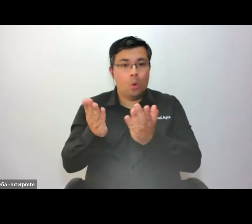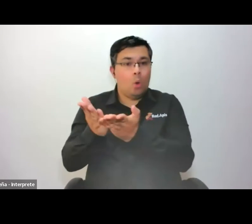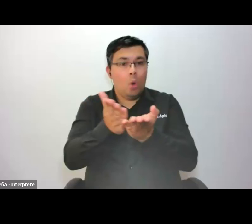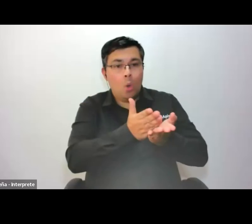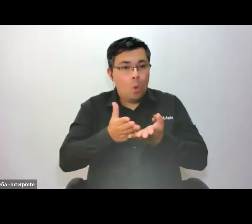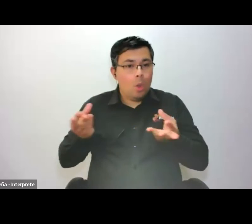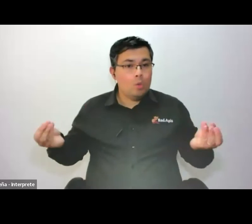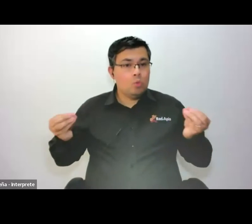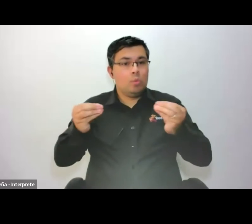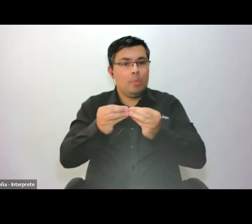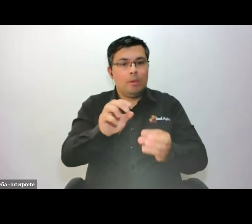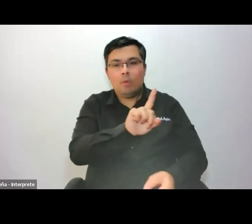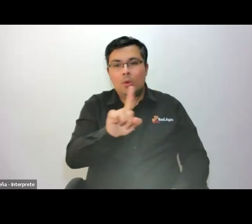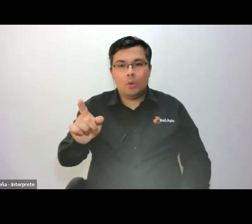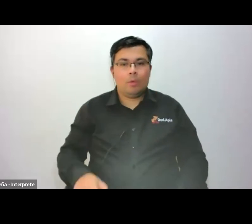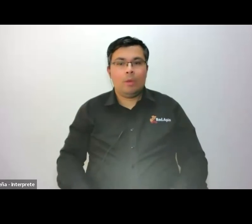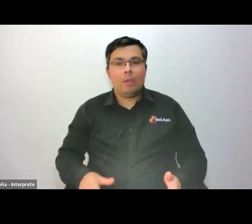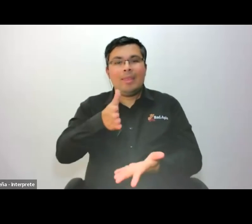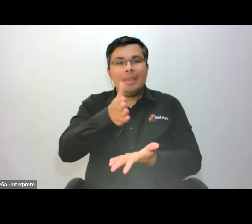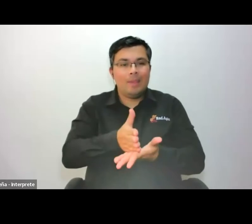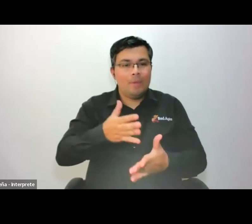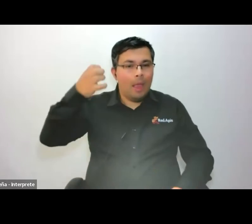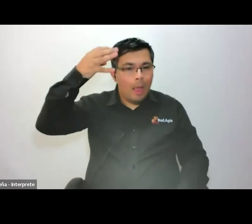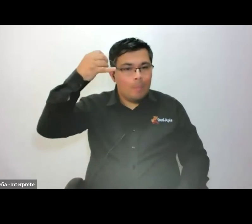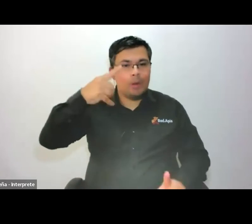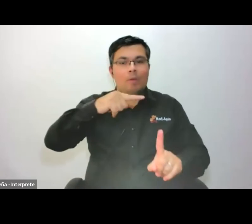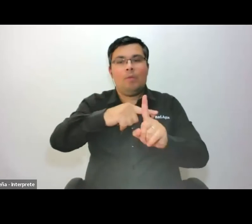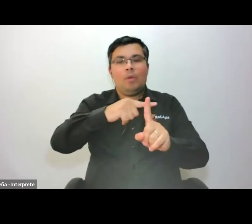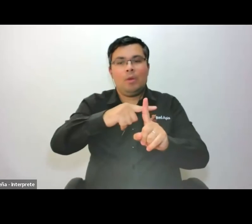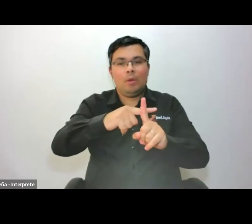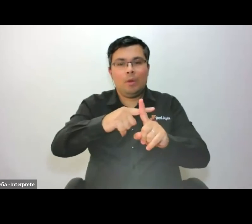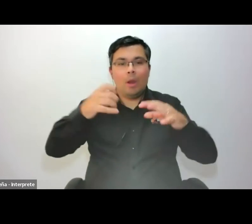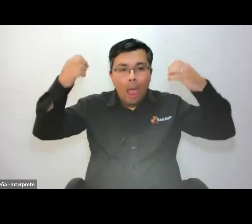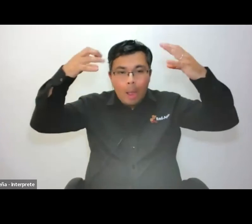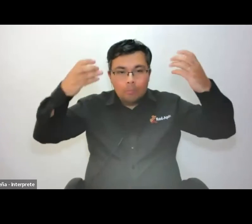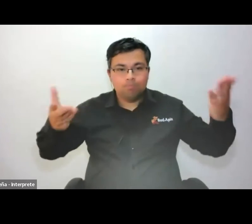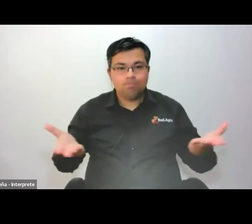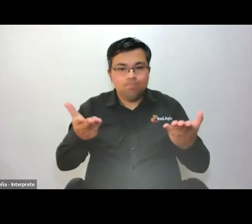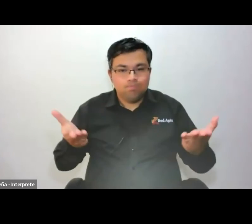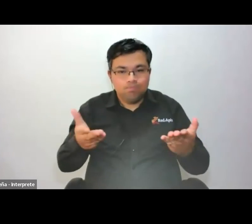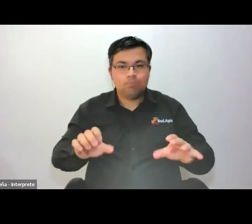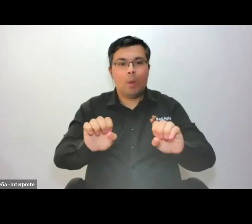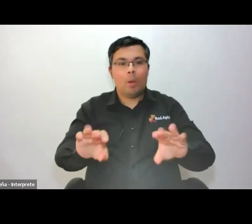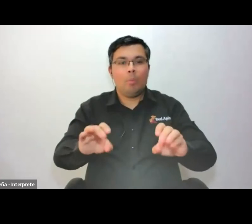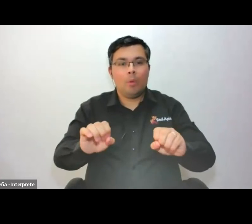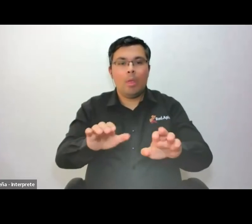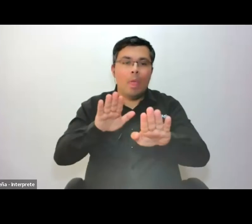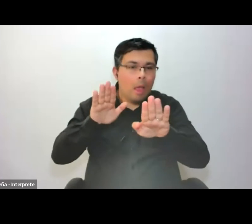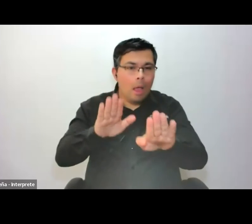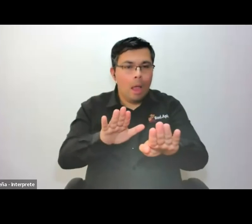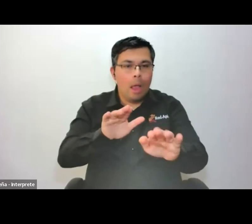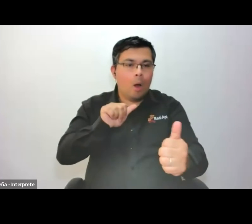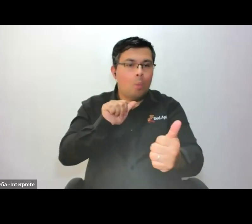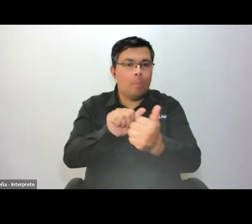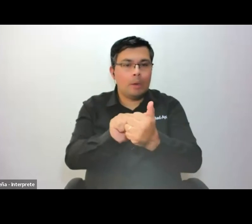que favorecer evaluaciones formativas, de proceso, de acompañamiento. ¿Que puedo